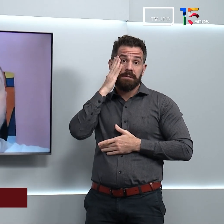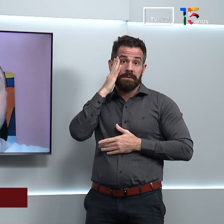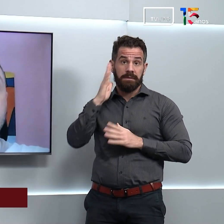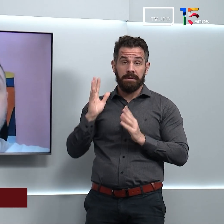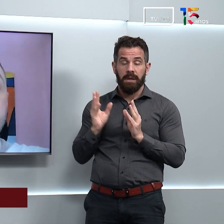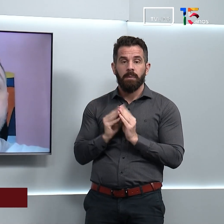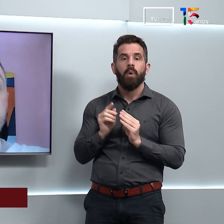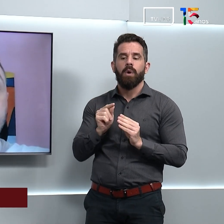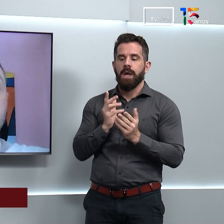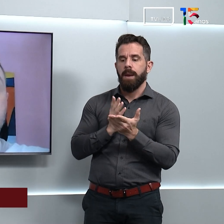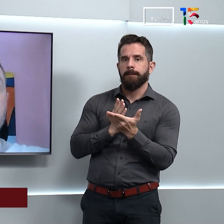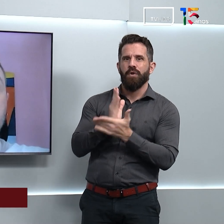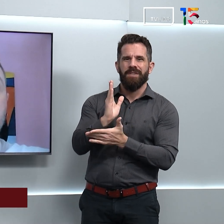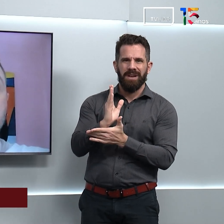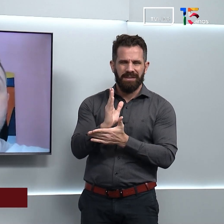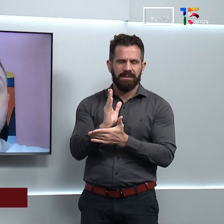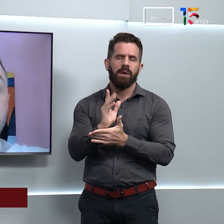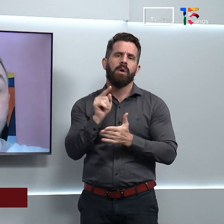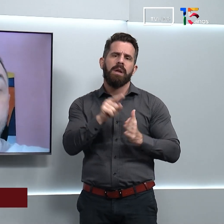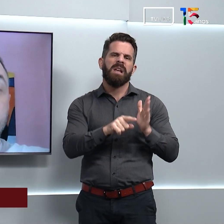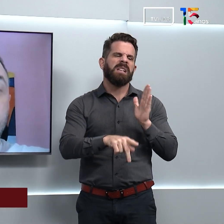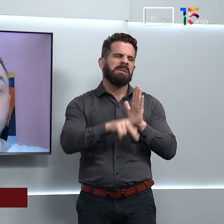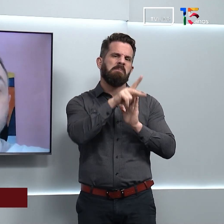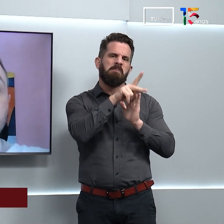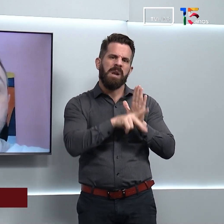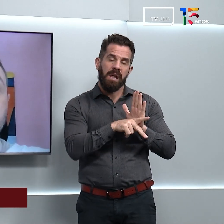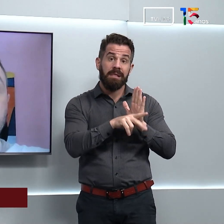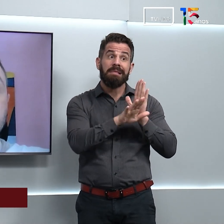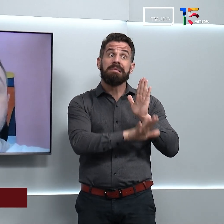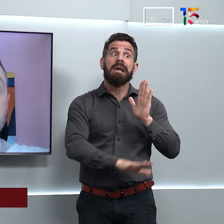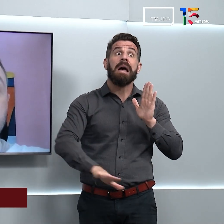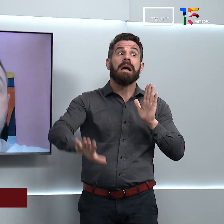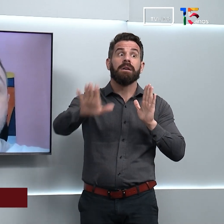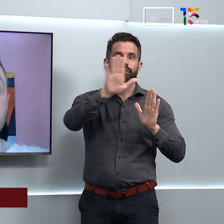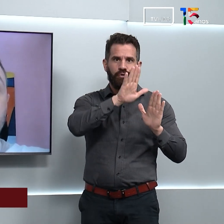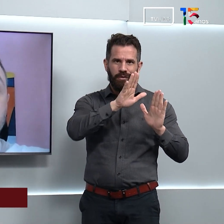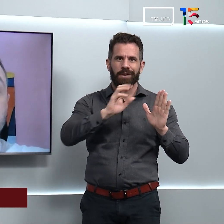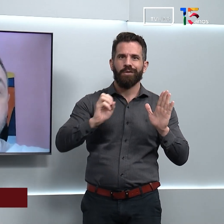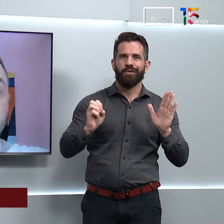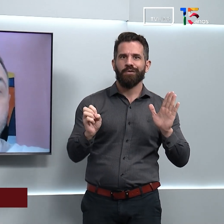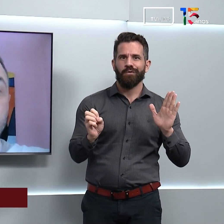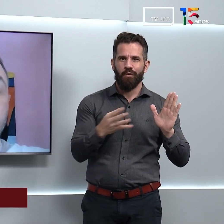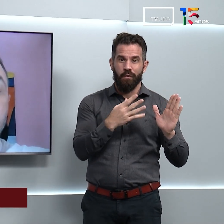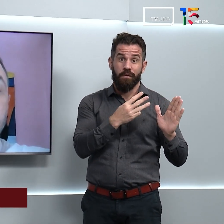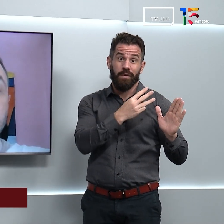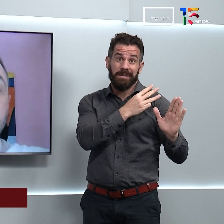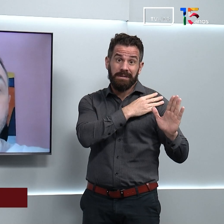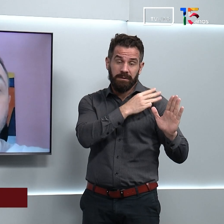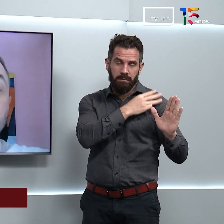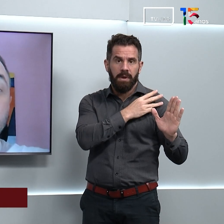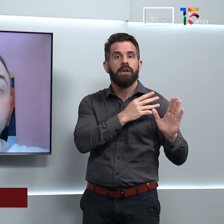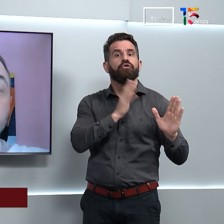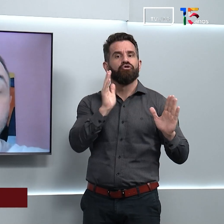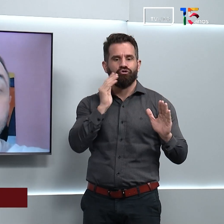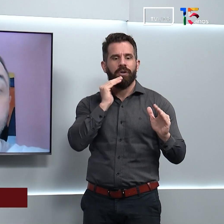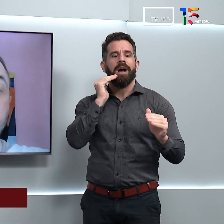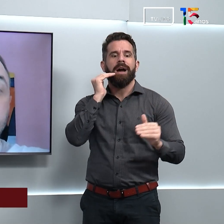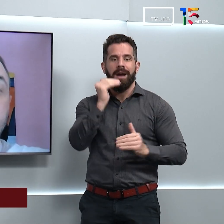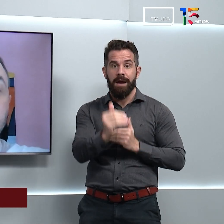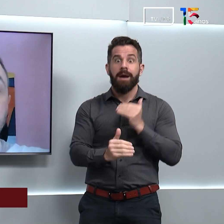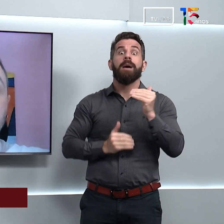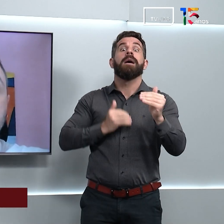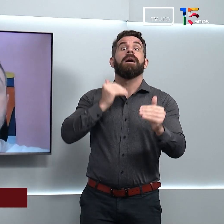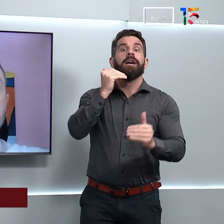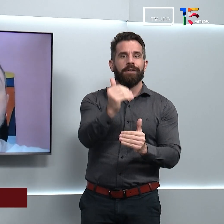essa última aprovação desse Plano Nacional para a etapa do ensino médio traz um avanço, mas ainda muito